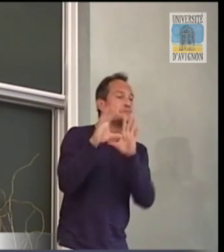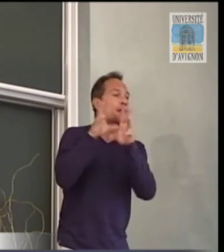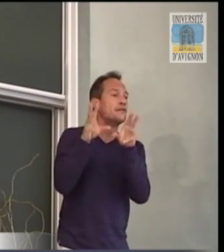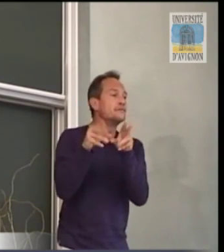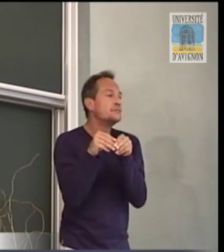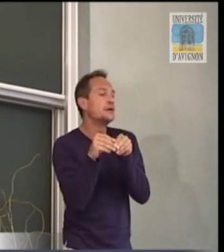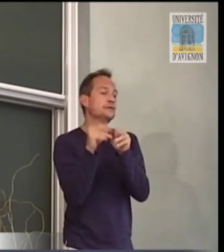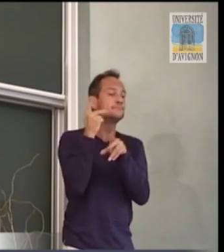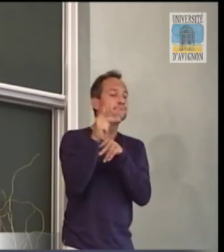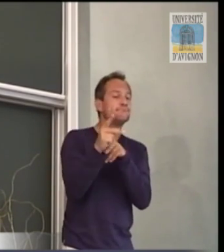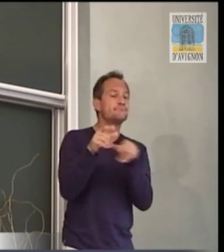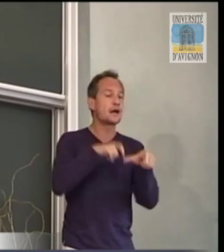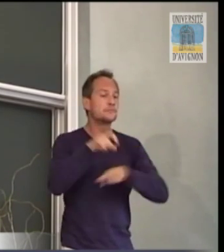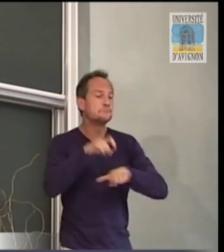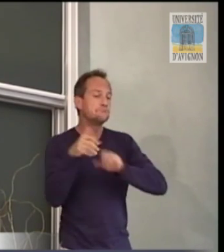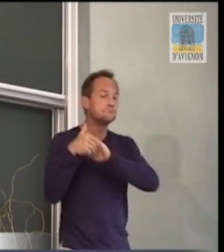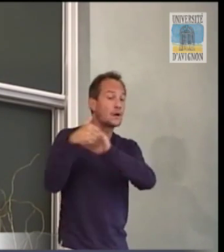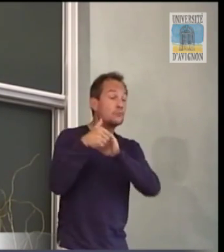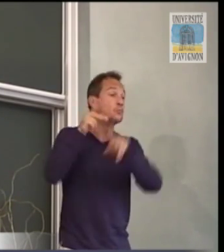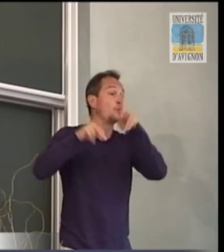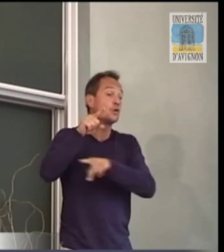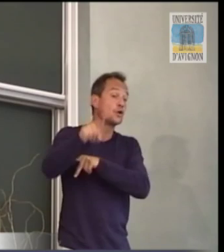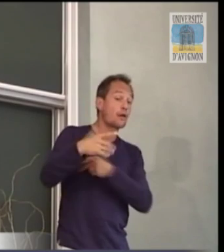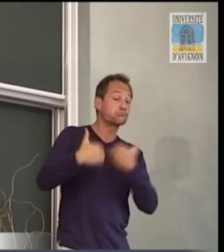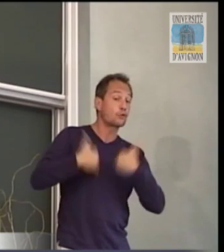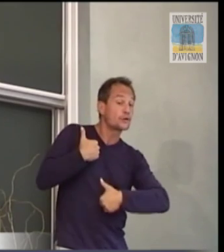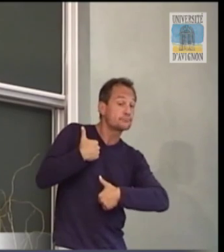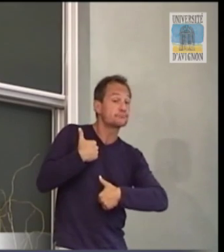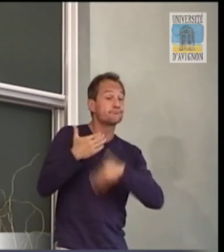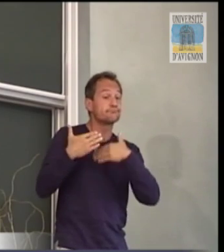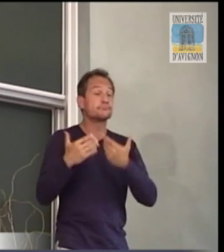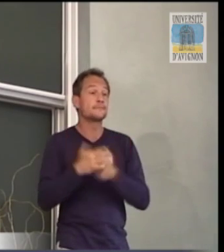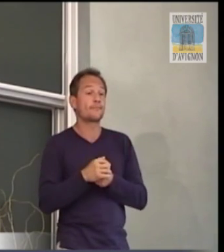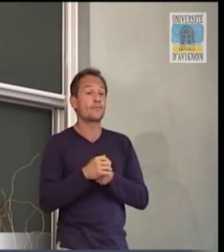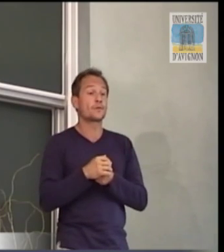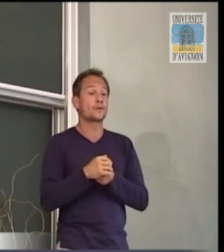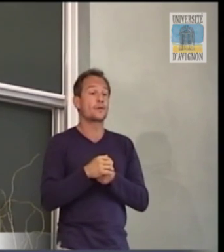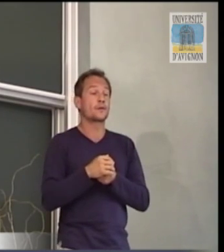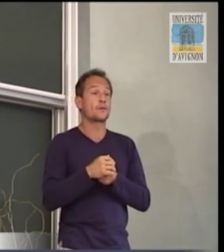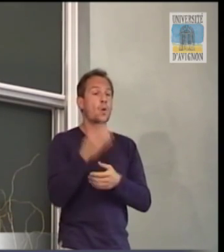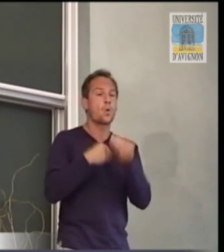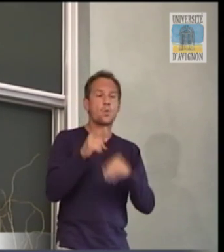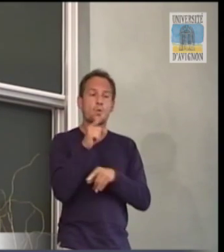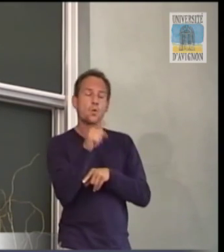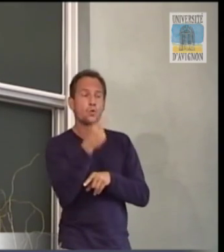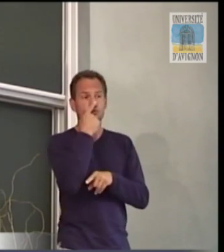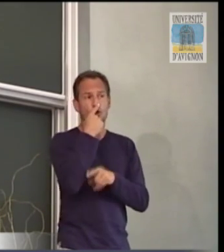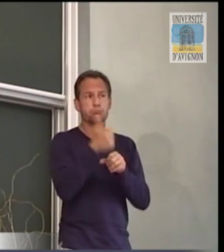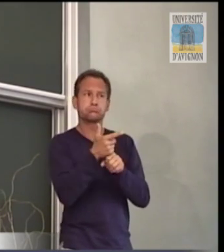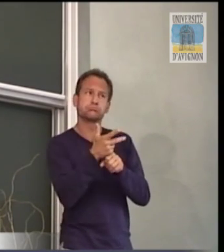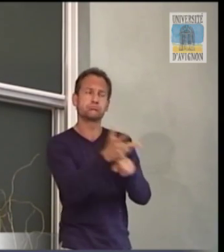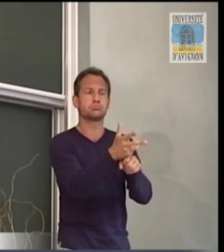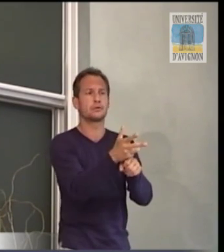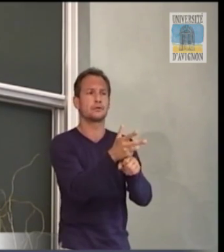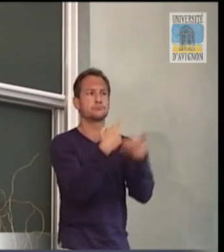vouloir aller là, mais on peut aussi se dire que quelques-uns viennent en se disant que là ils seront meilleurs qu'ailleurs. Vous voyez, tout est